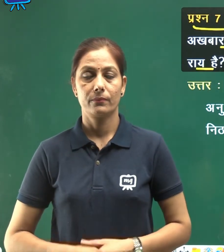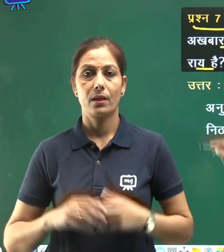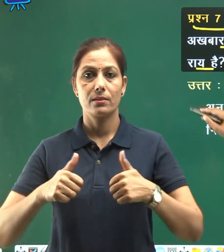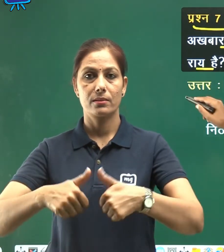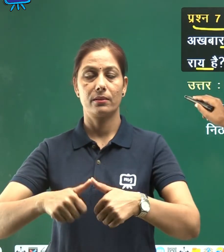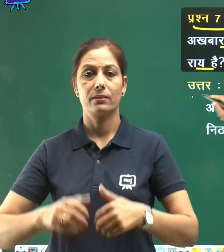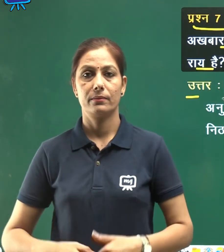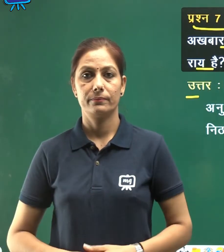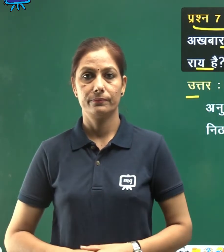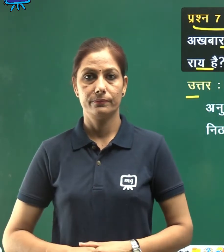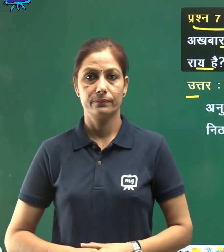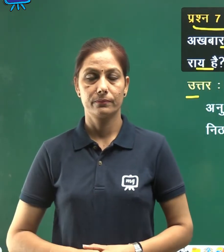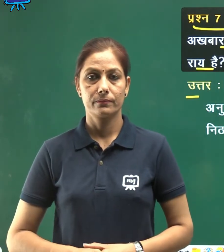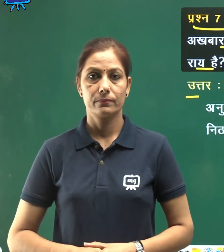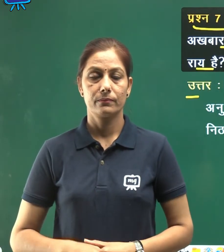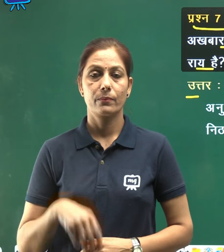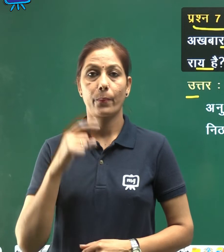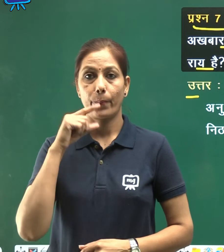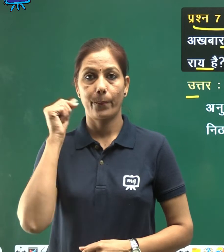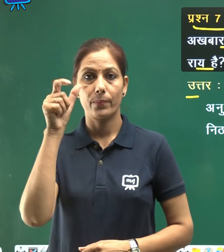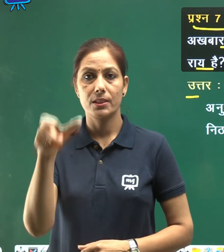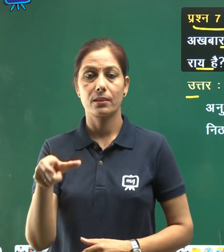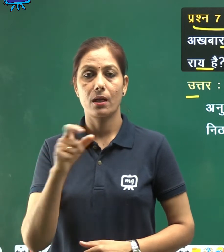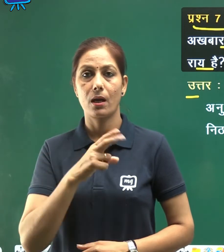उत्तर है, मियां नसीरुद्दीन के